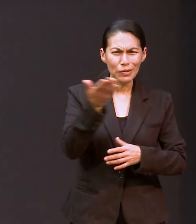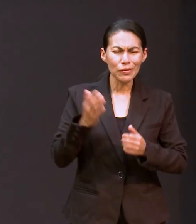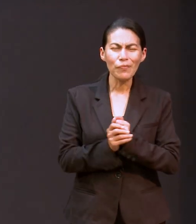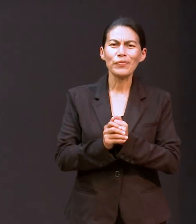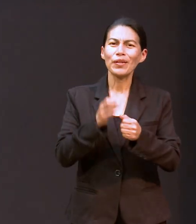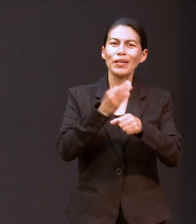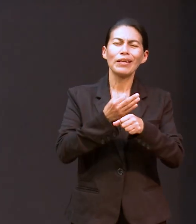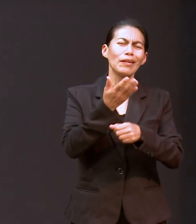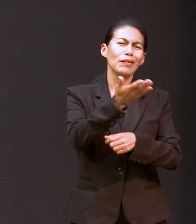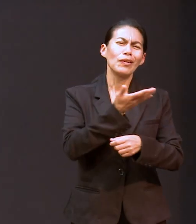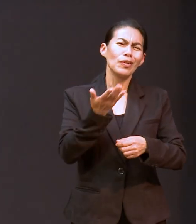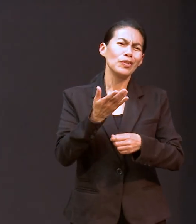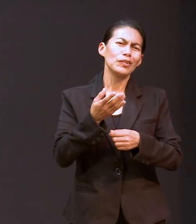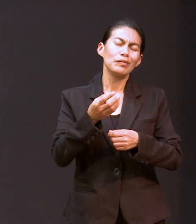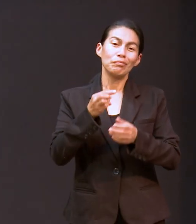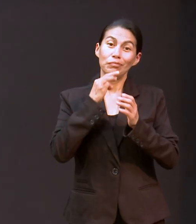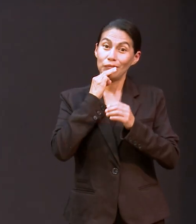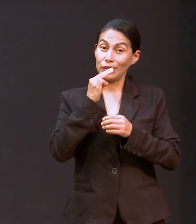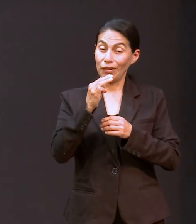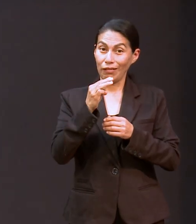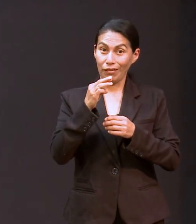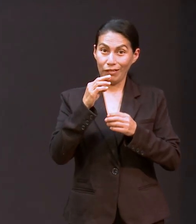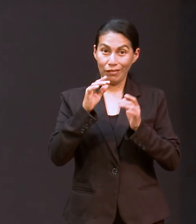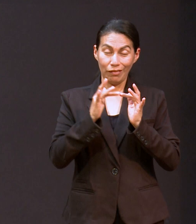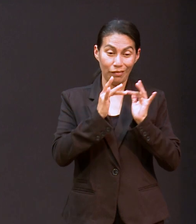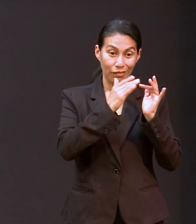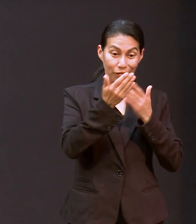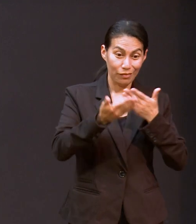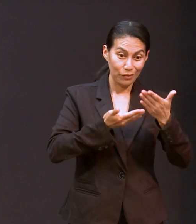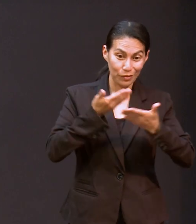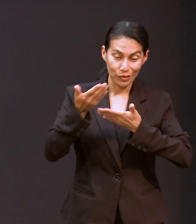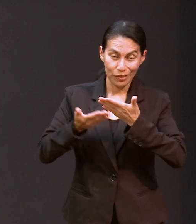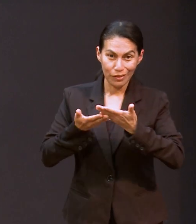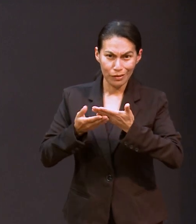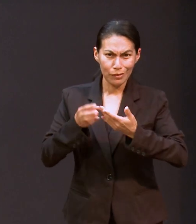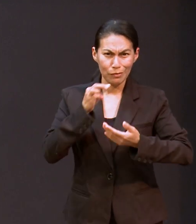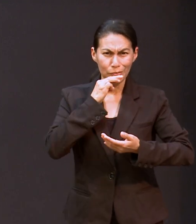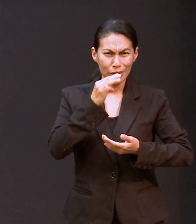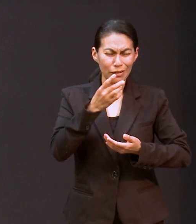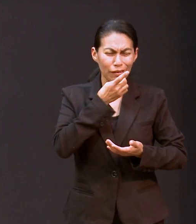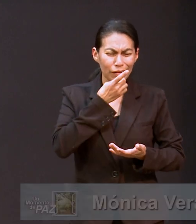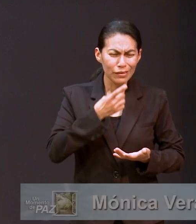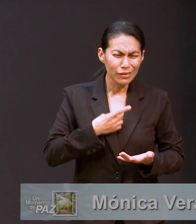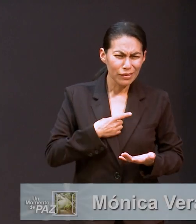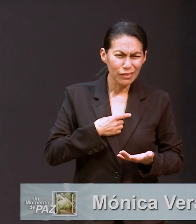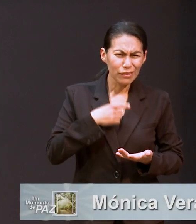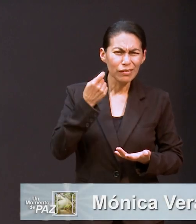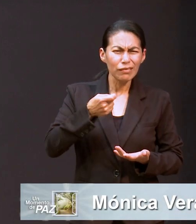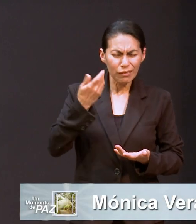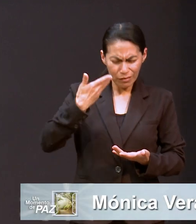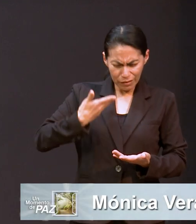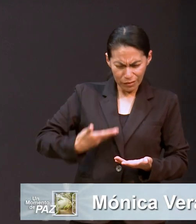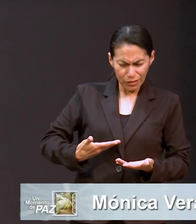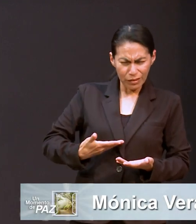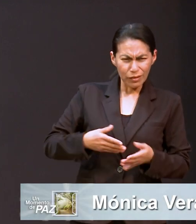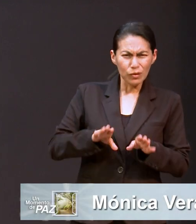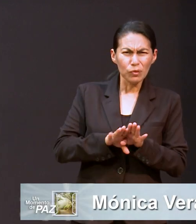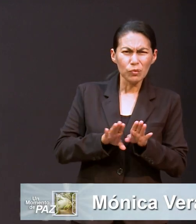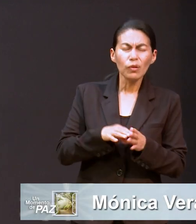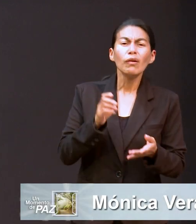mensajes en las redes sociales esos mensajes nos dicen cómo somos